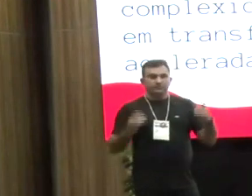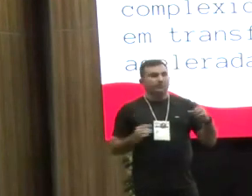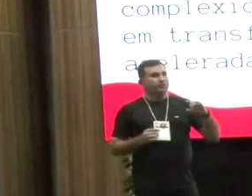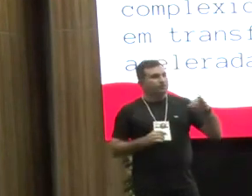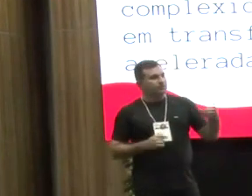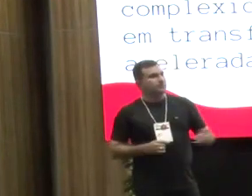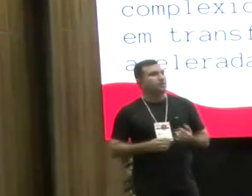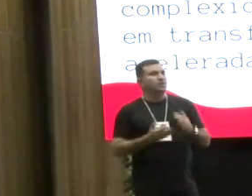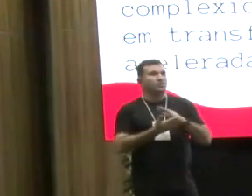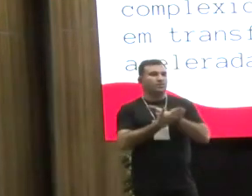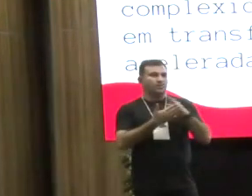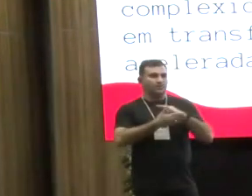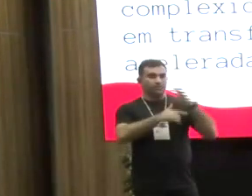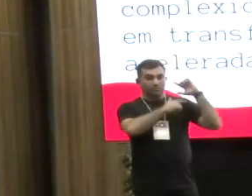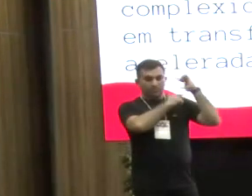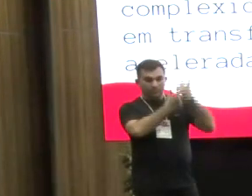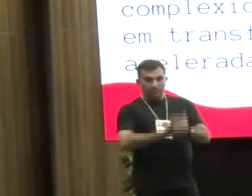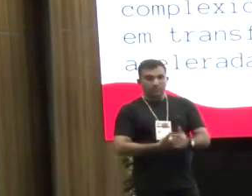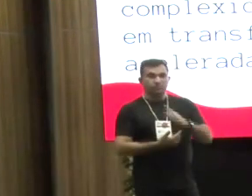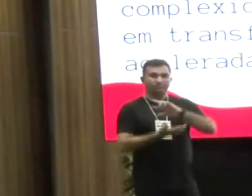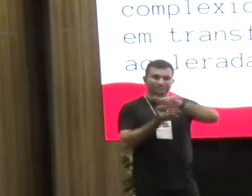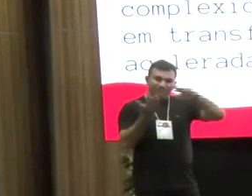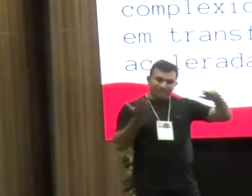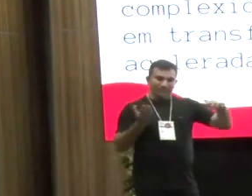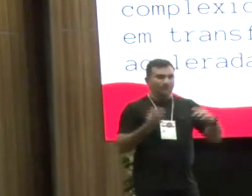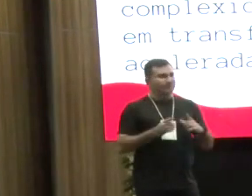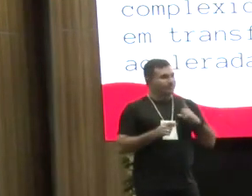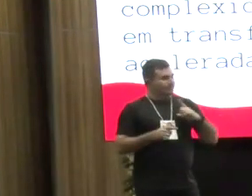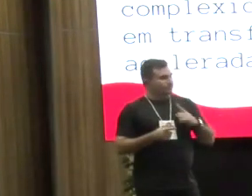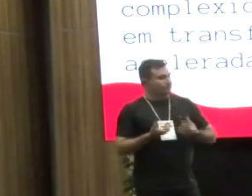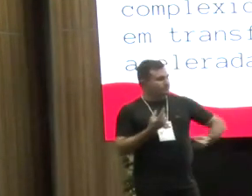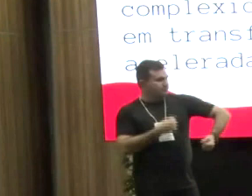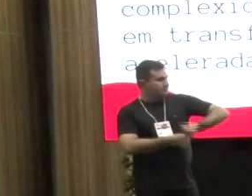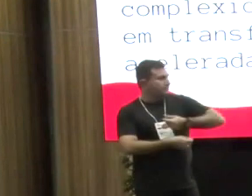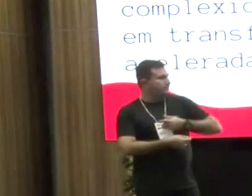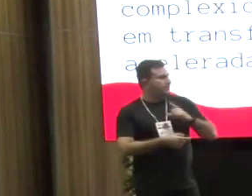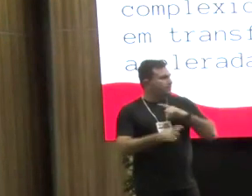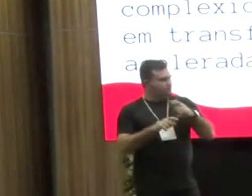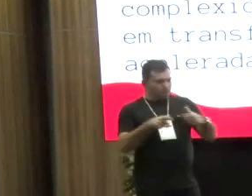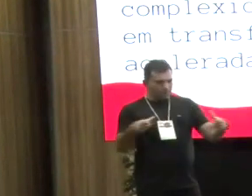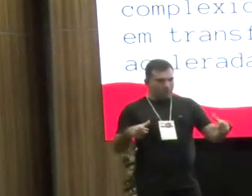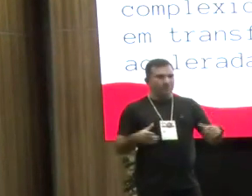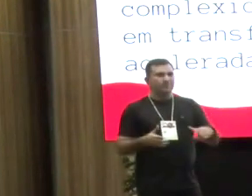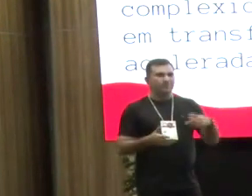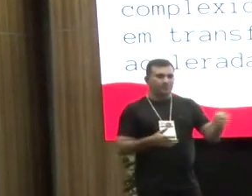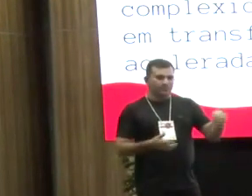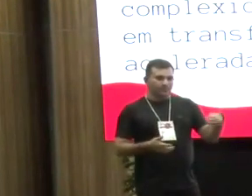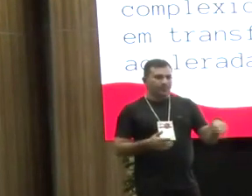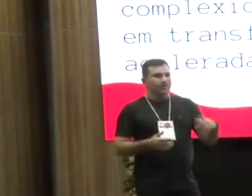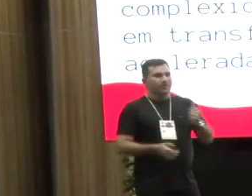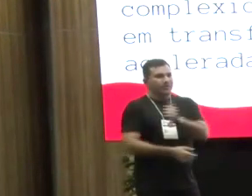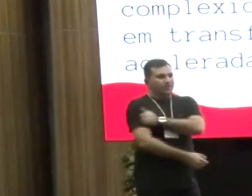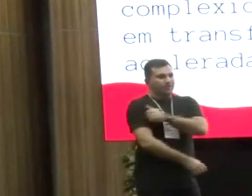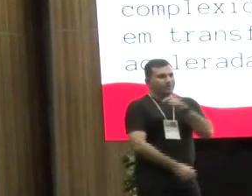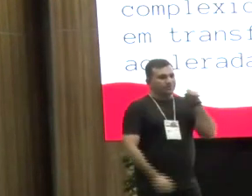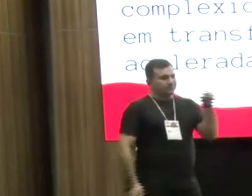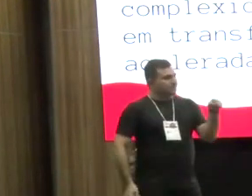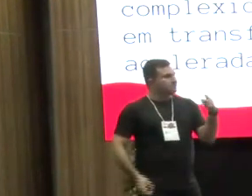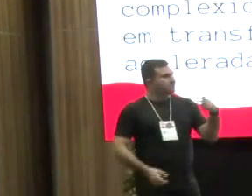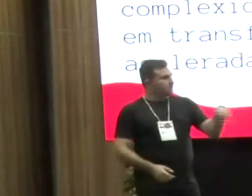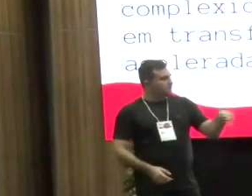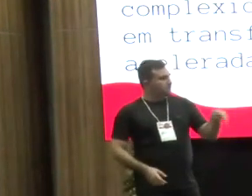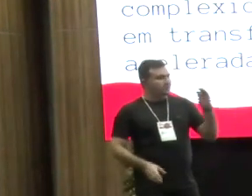os recursos. Está cheio de professor numa ala reservada no inferno que tinha amor e não